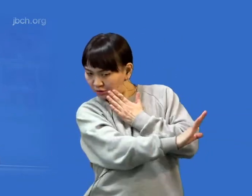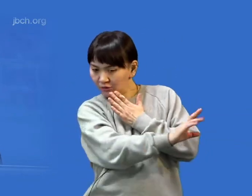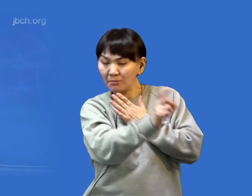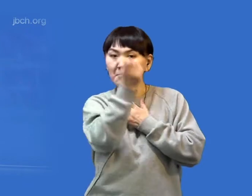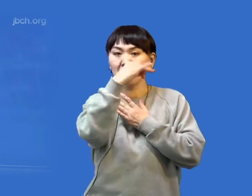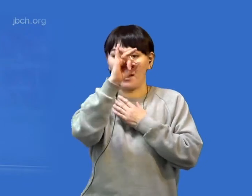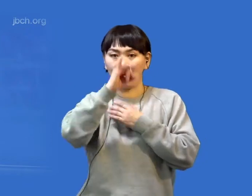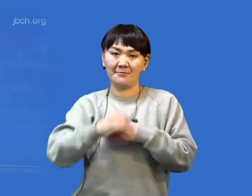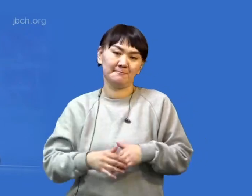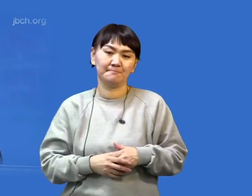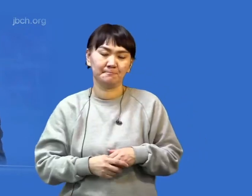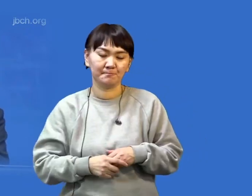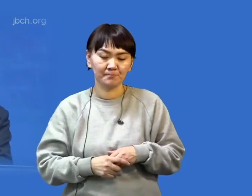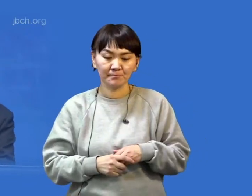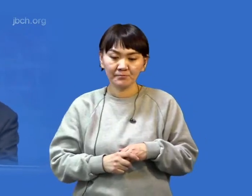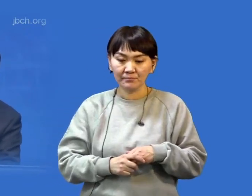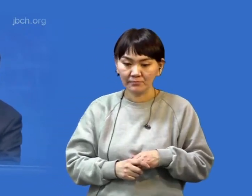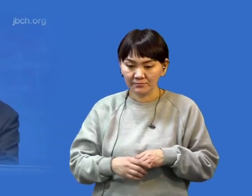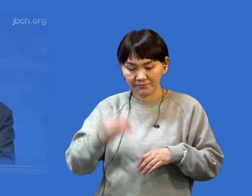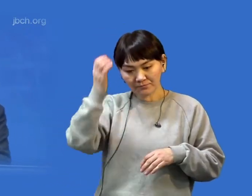За энэ дээрээ сарвал